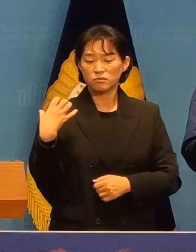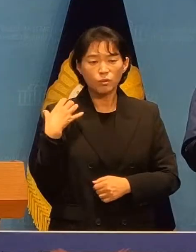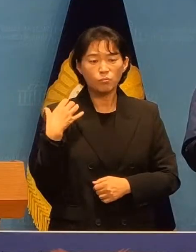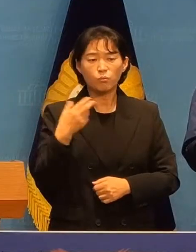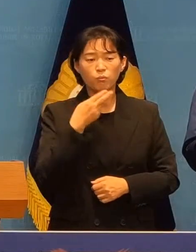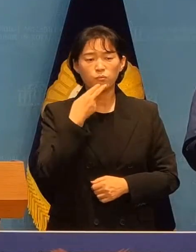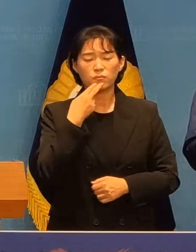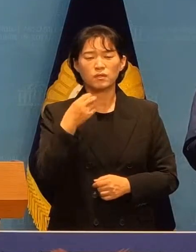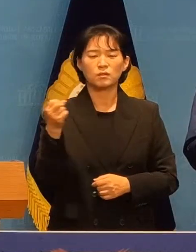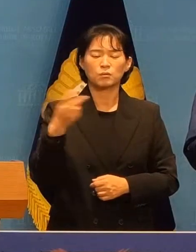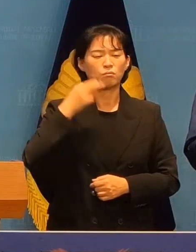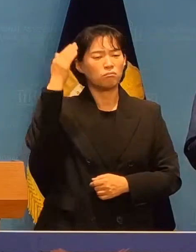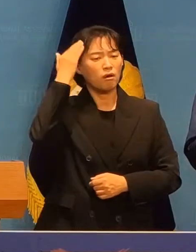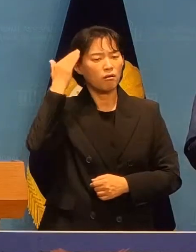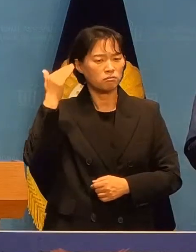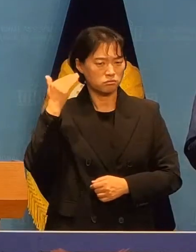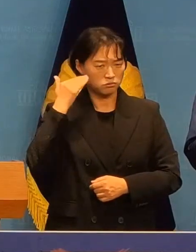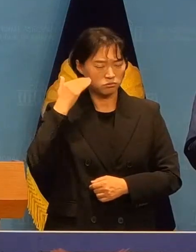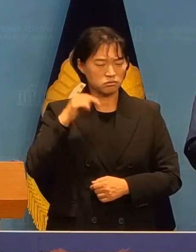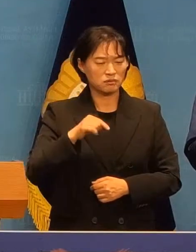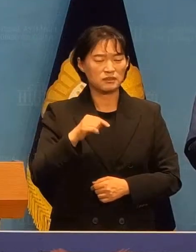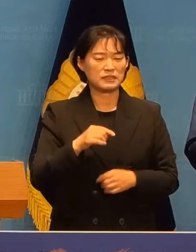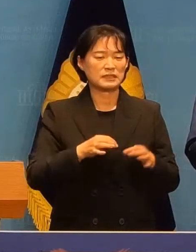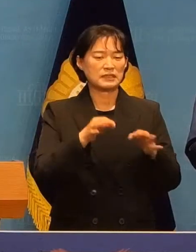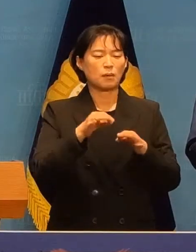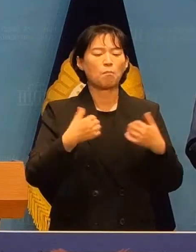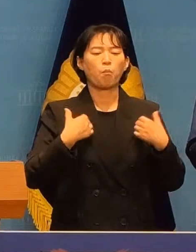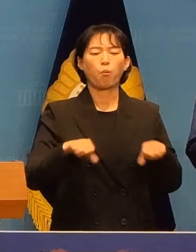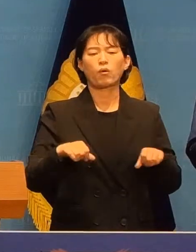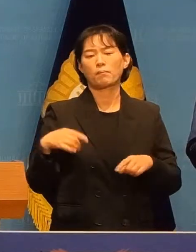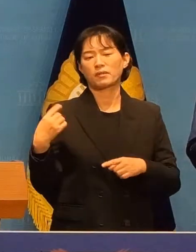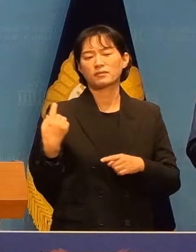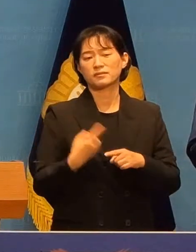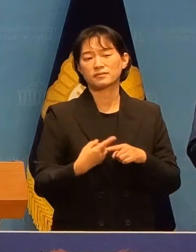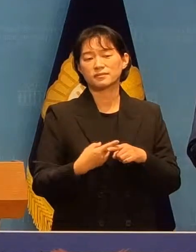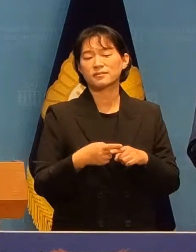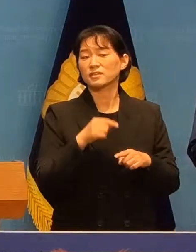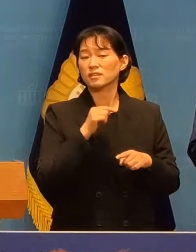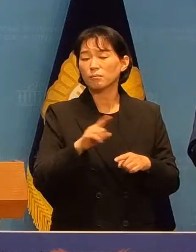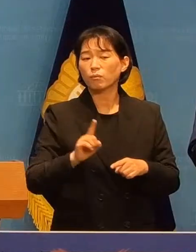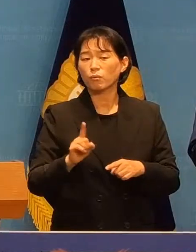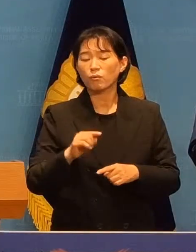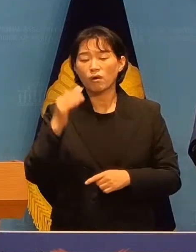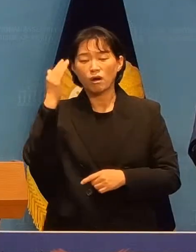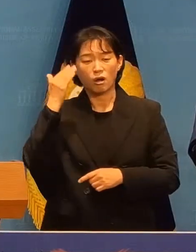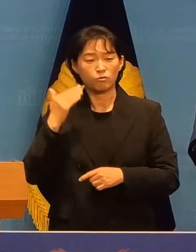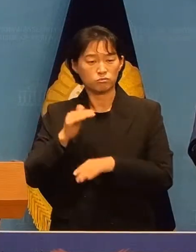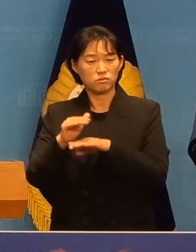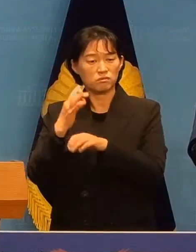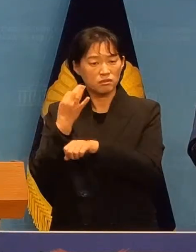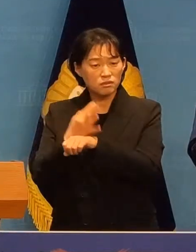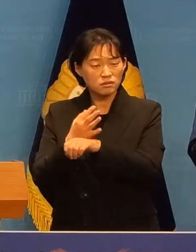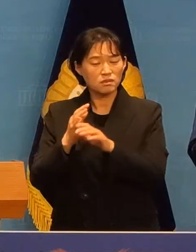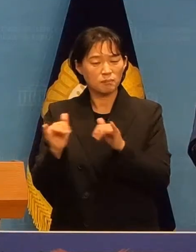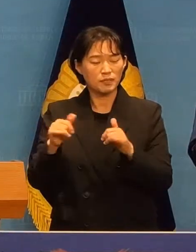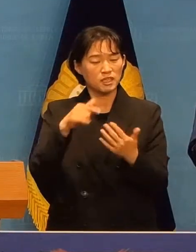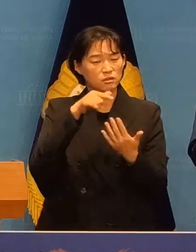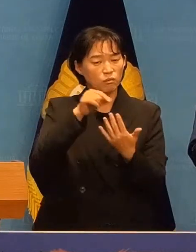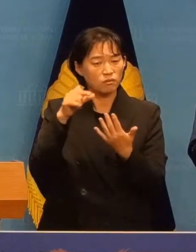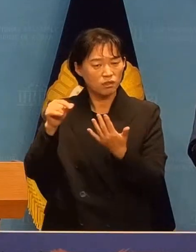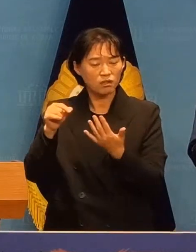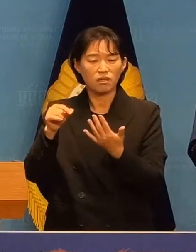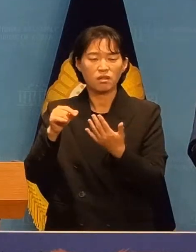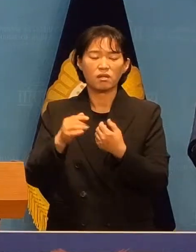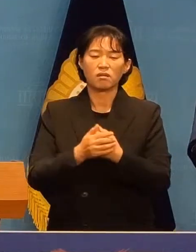국내 시장을 사실상 포기하는 것이라 봐야 합니다. 그것은 바로 우리 소비자들의 선택의